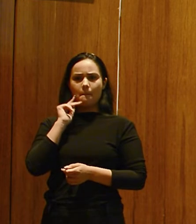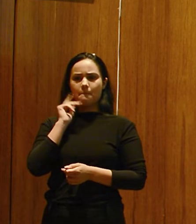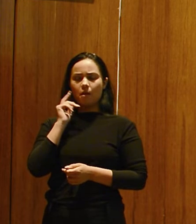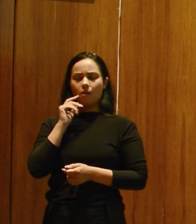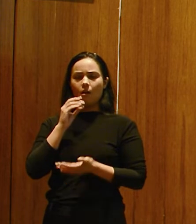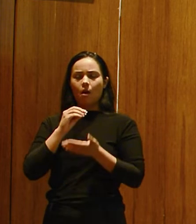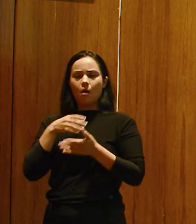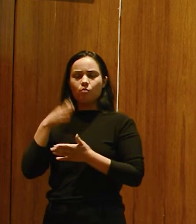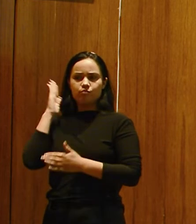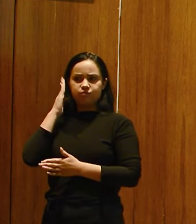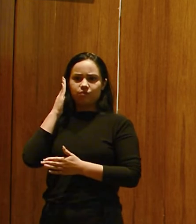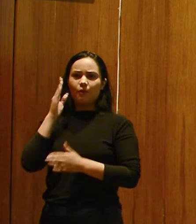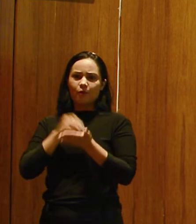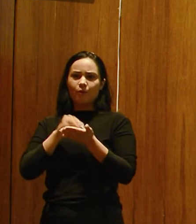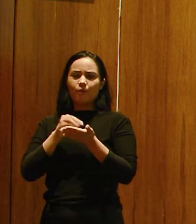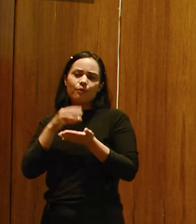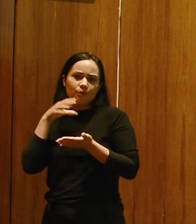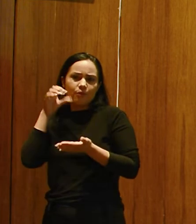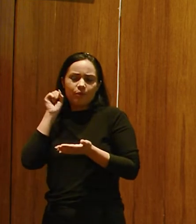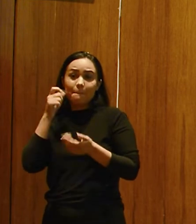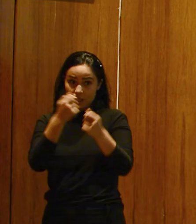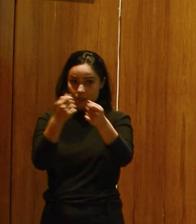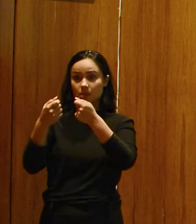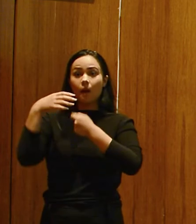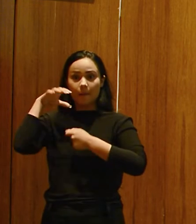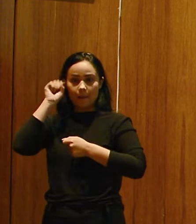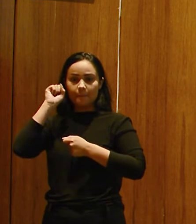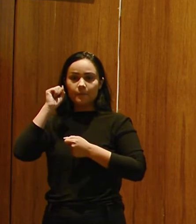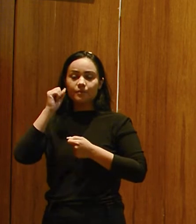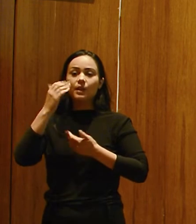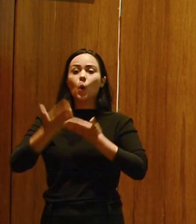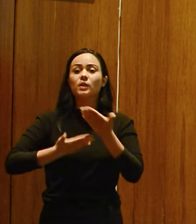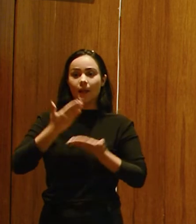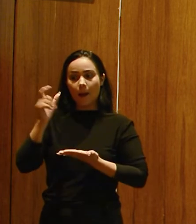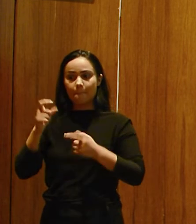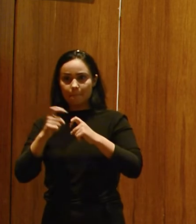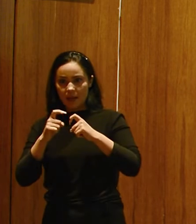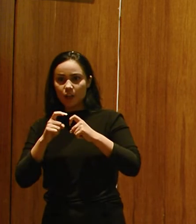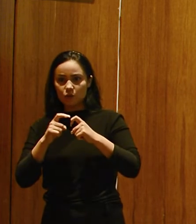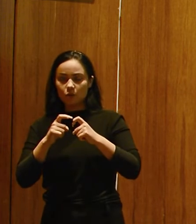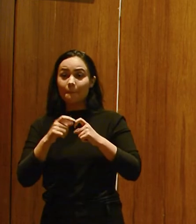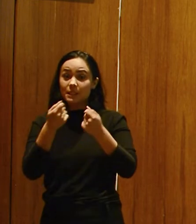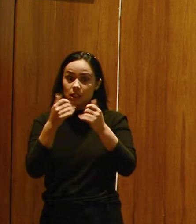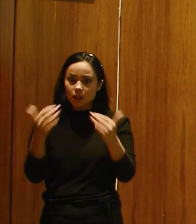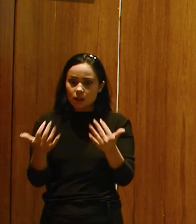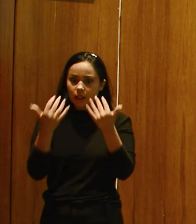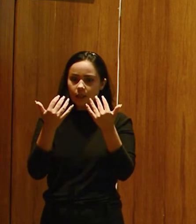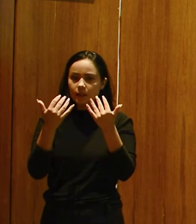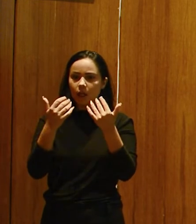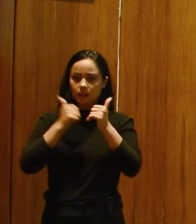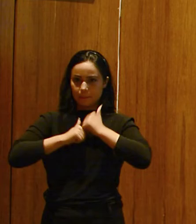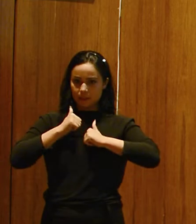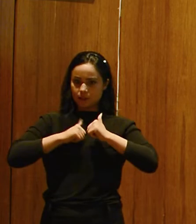deixar de escutar. Nós precisamos da nossa audição. O terapeuta também precisa estar atento a sinais de